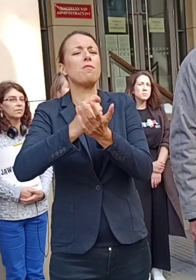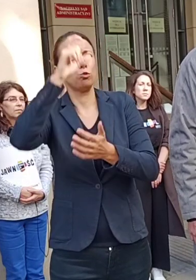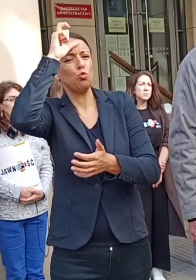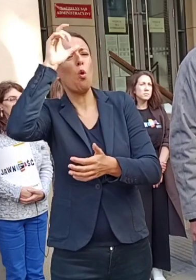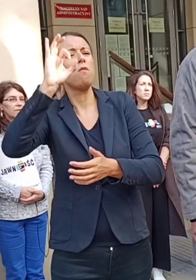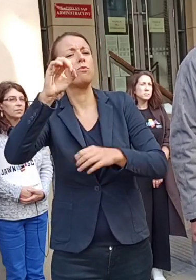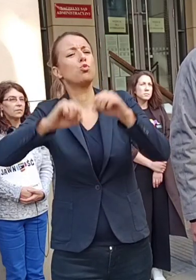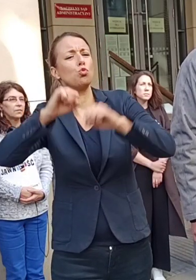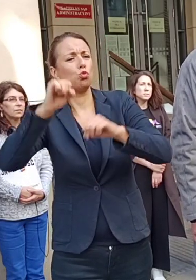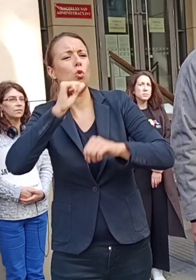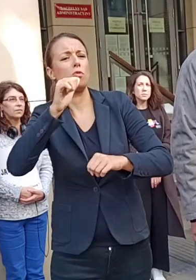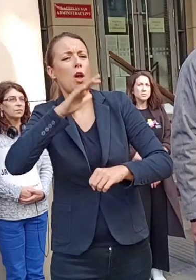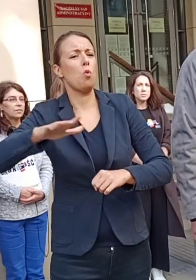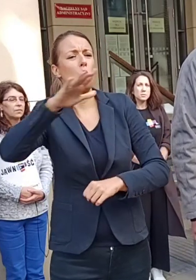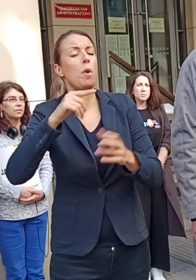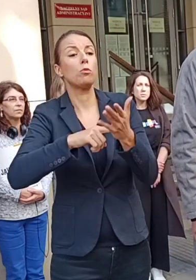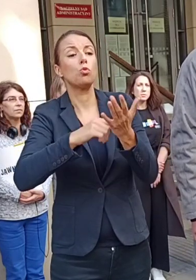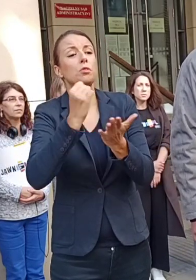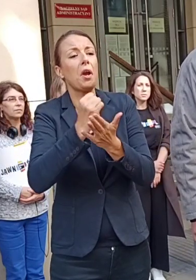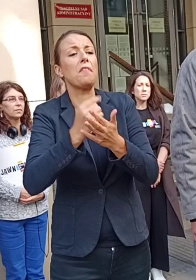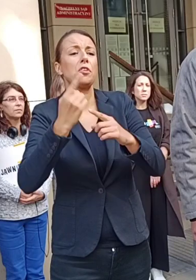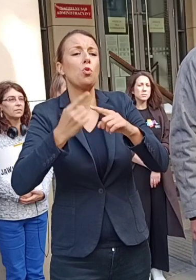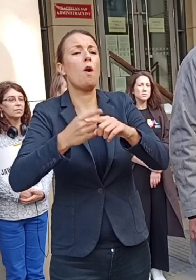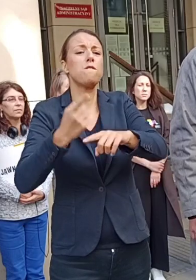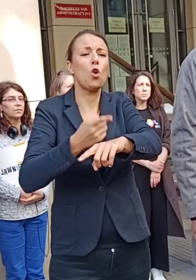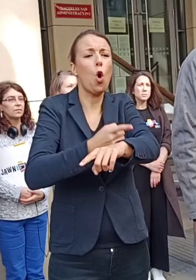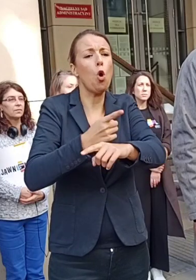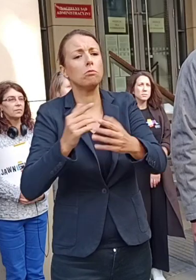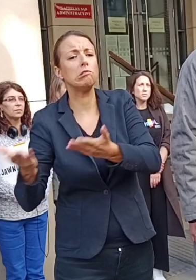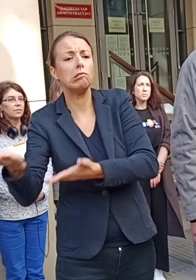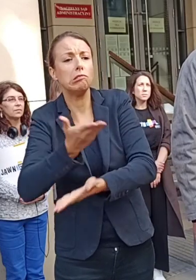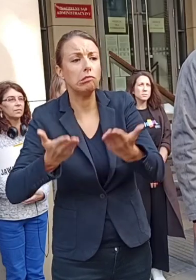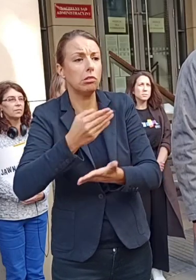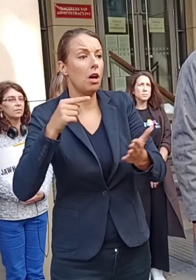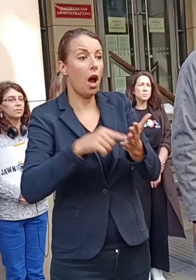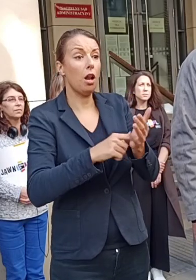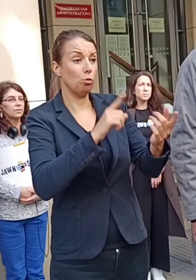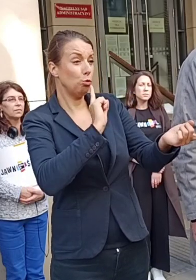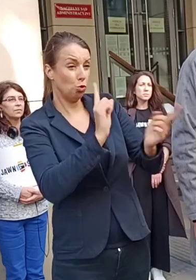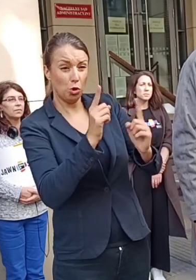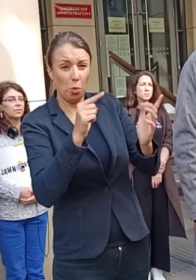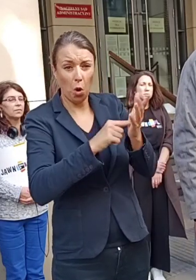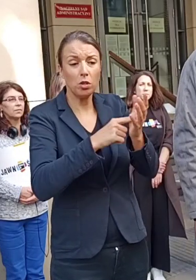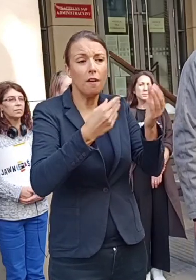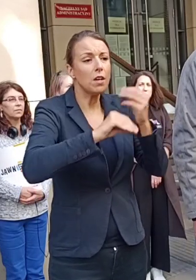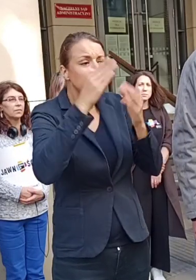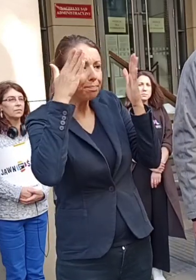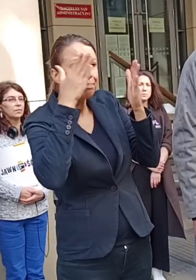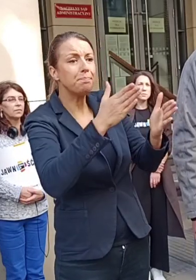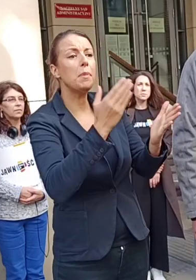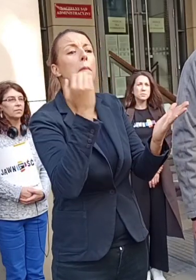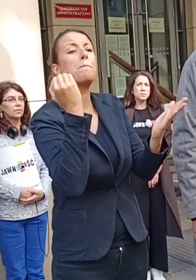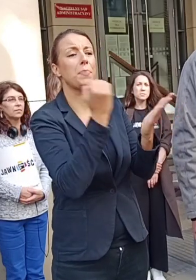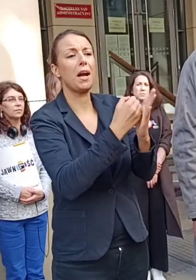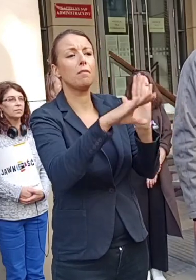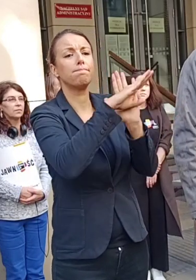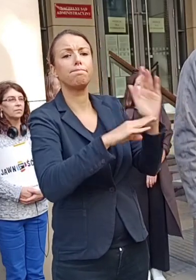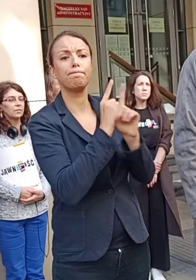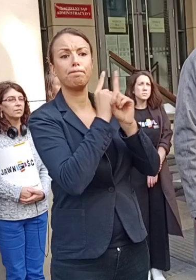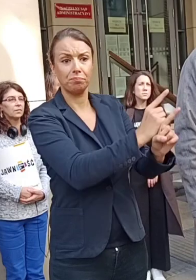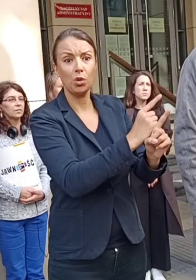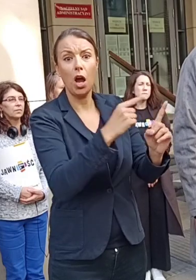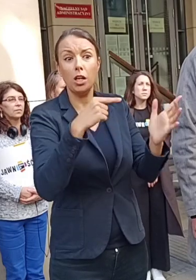ważne jest to, że Europejski Trybunał Praw Człowieka w tej chwili przyjął szybszą ścieżkę dla spraw dotyczących praworządności. A ta sprawa dotyczy praworządności i